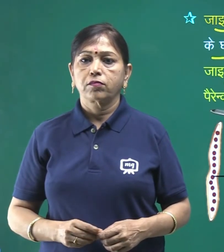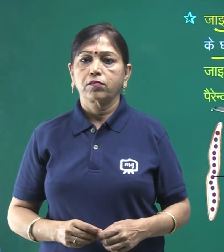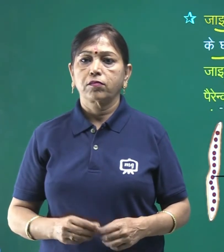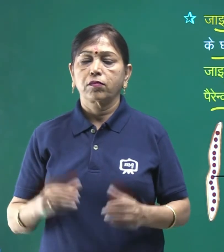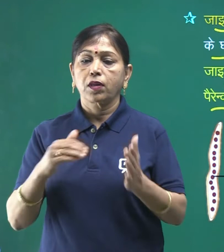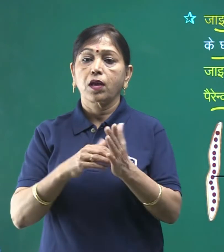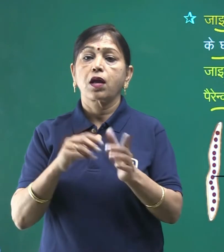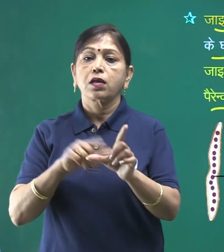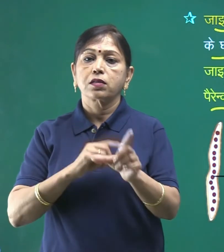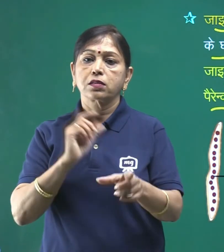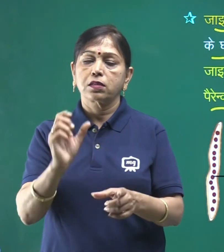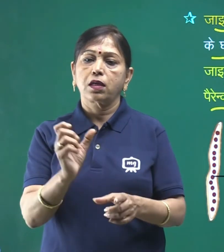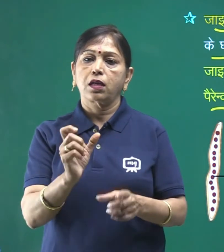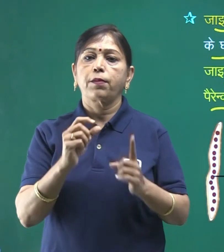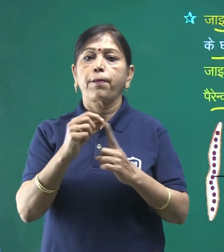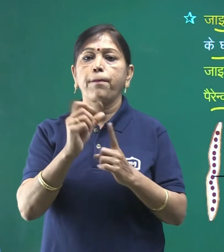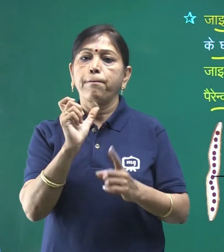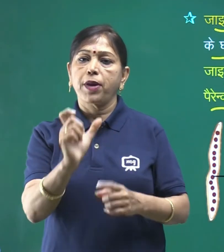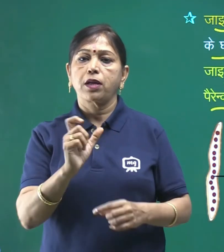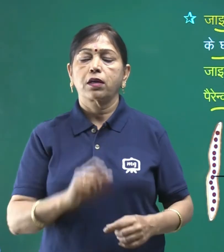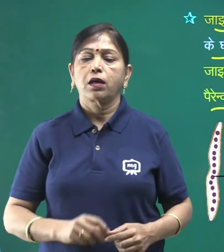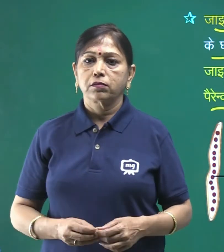जाइलम पेरेन्काइमा,